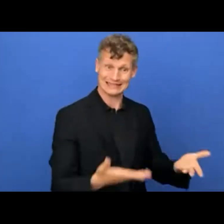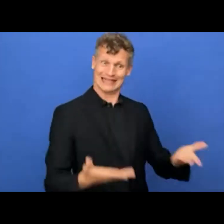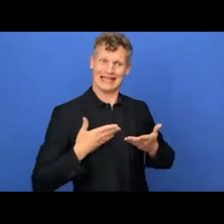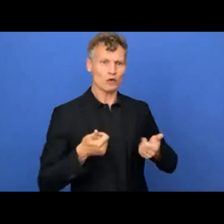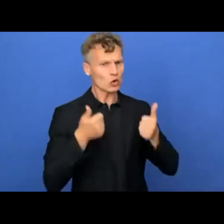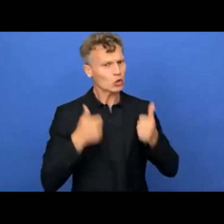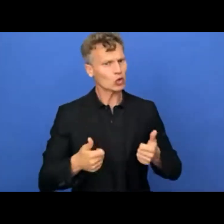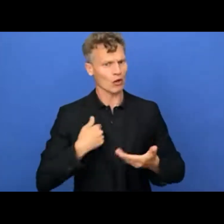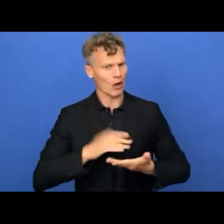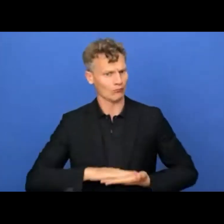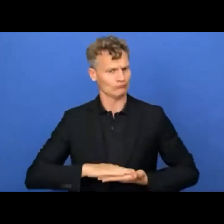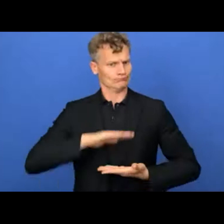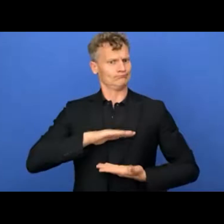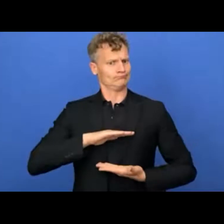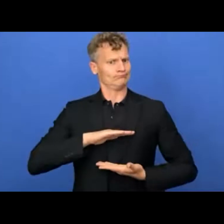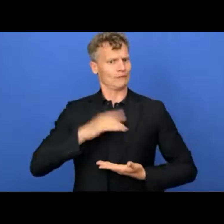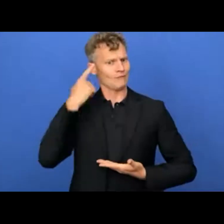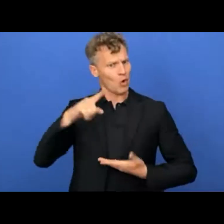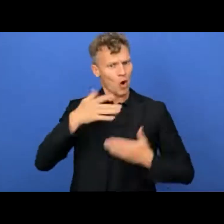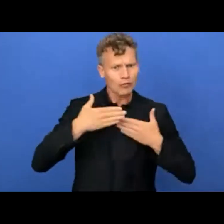cela leur apporte